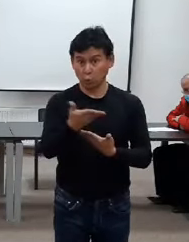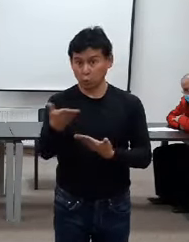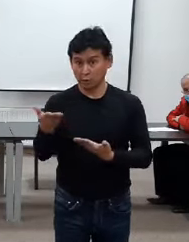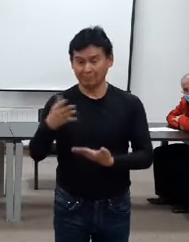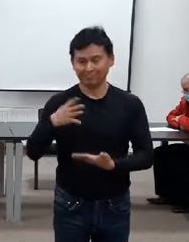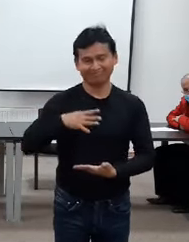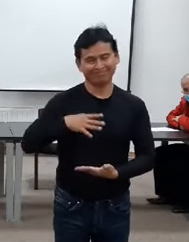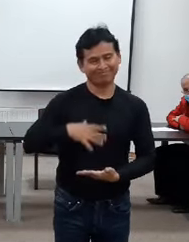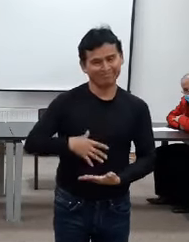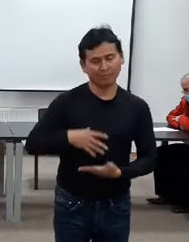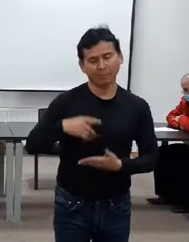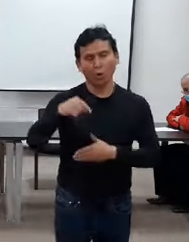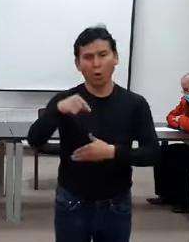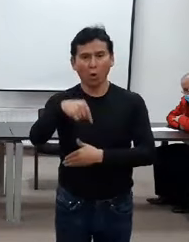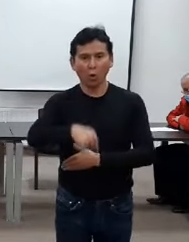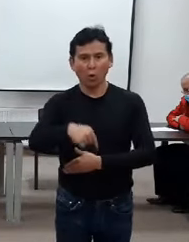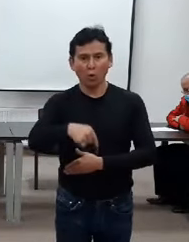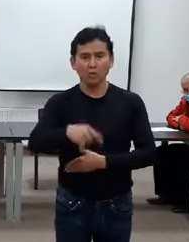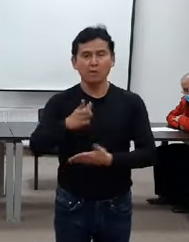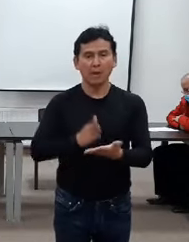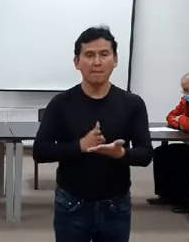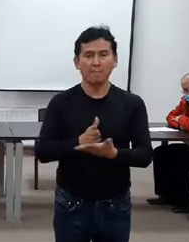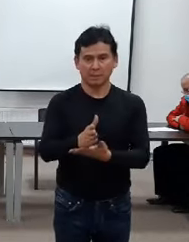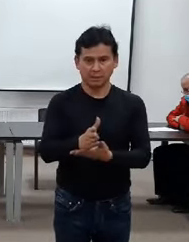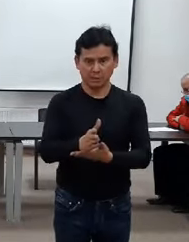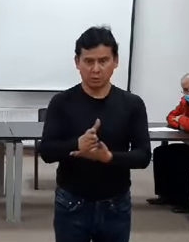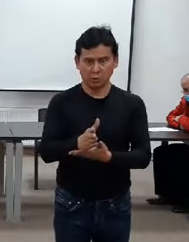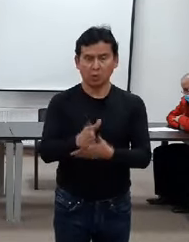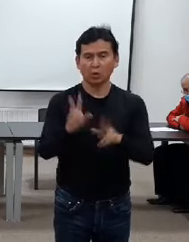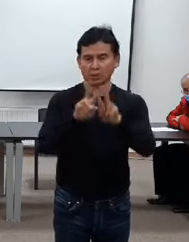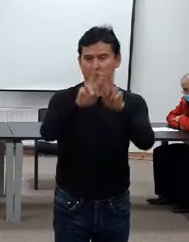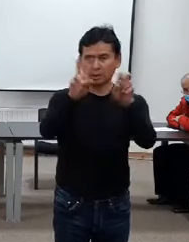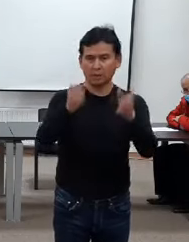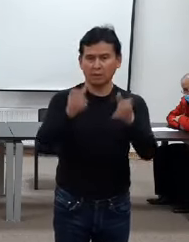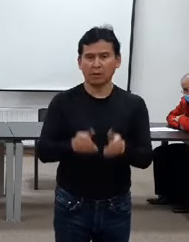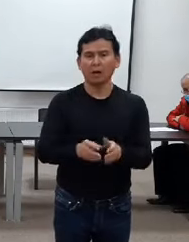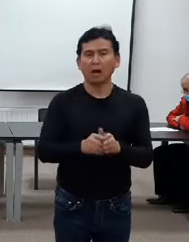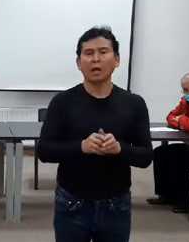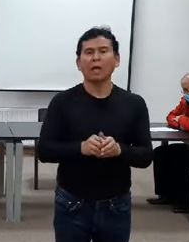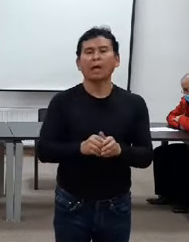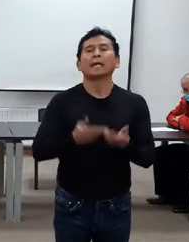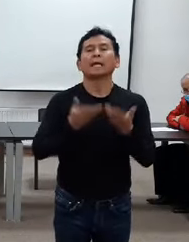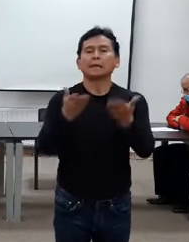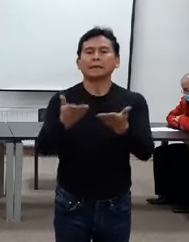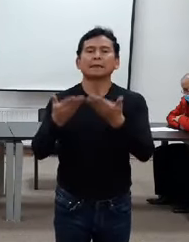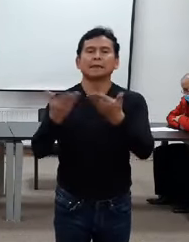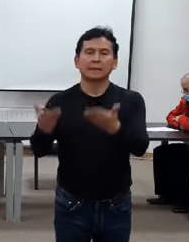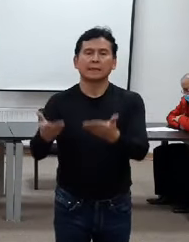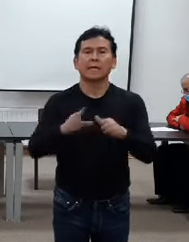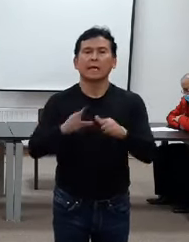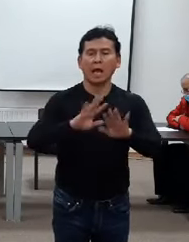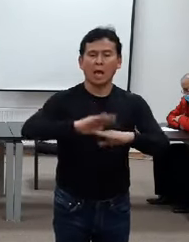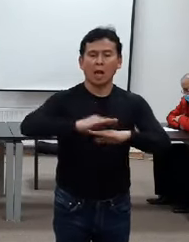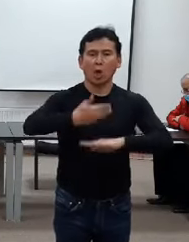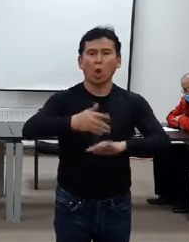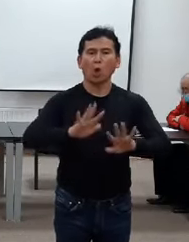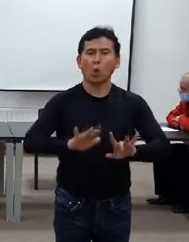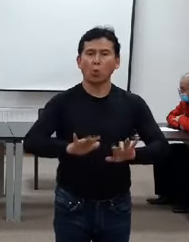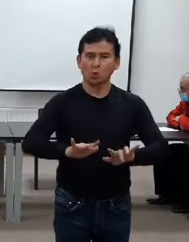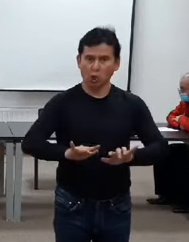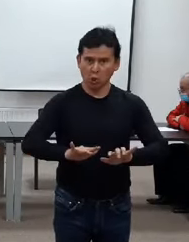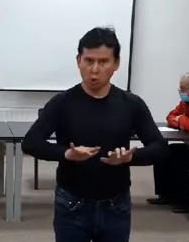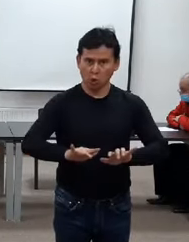satisfacción que nos da al día de hoy haber iniciado ya la recta final de la entrega de los computadores que hace JUNAEB todos los años